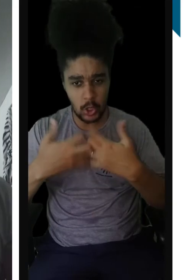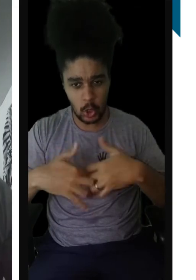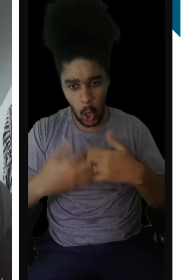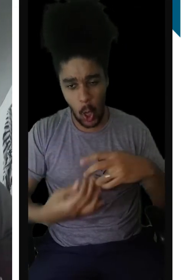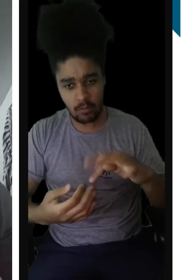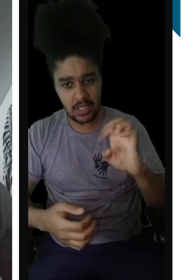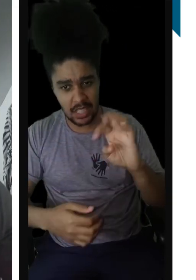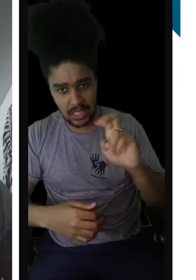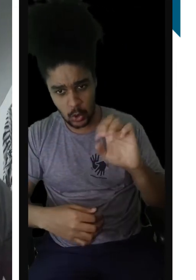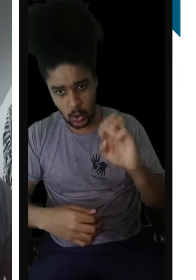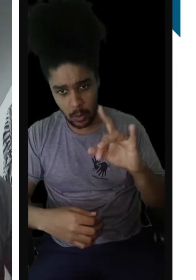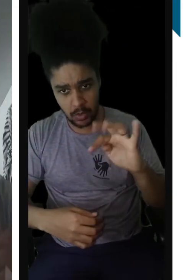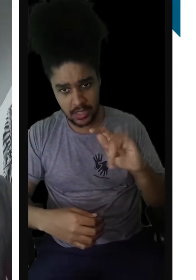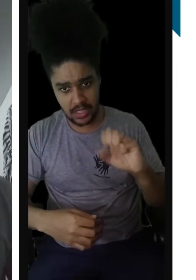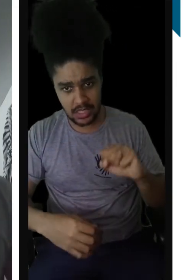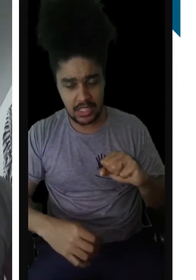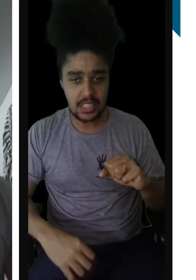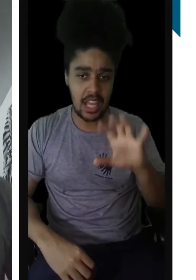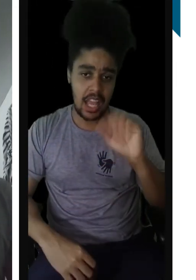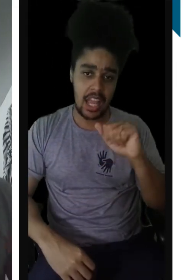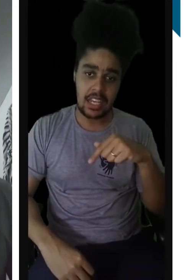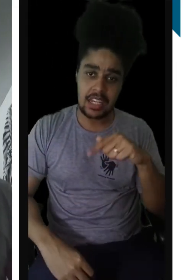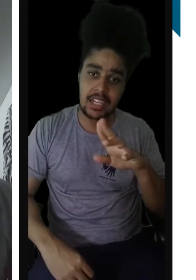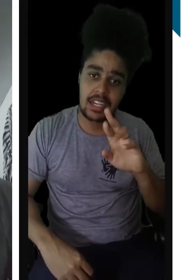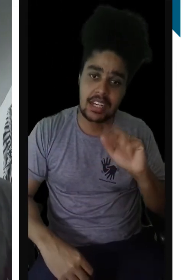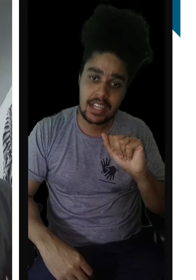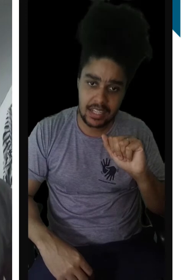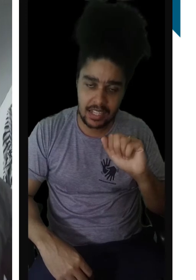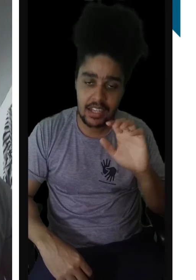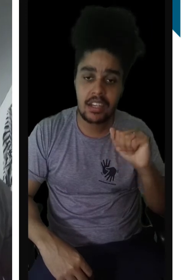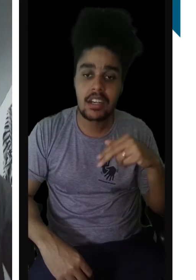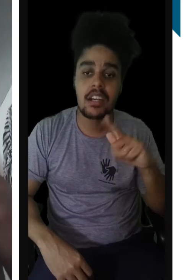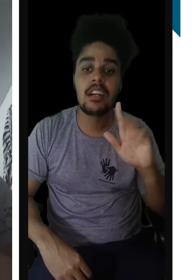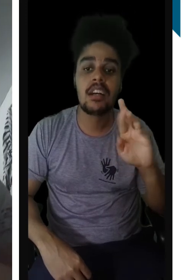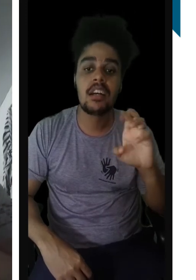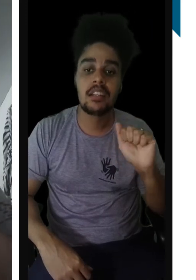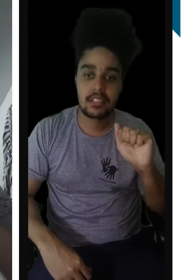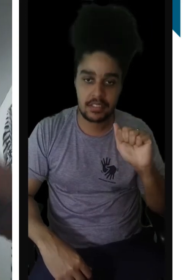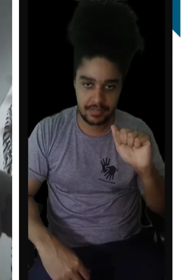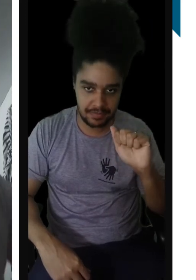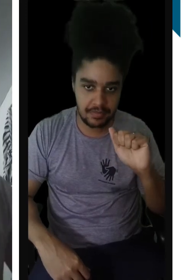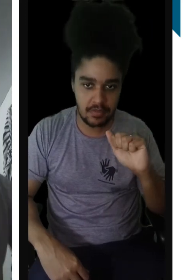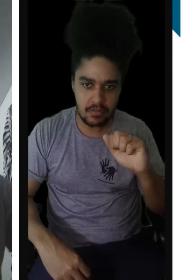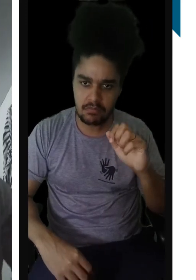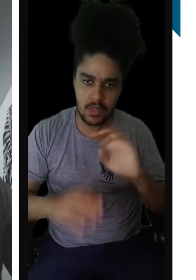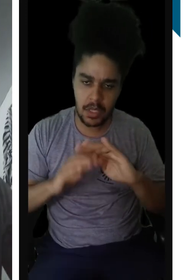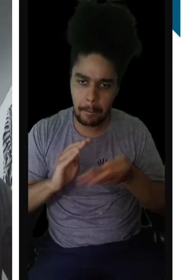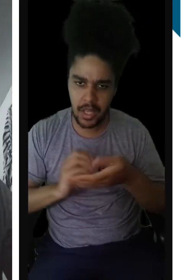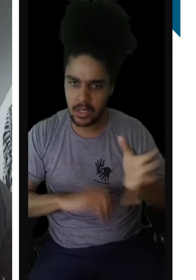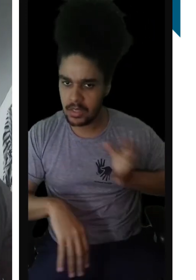Petrópolis, a cidade de Angra dos Reis, que vai ter, né, bairros pobres, mas vai ter bairros ricos